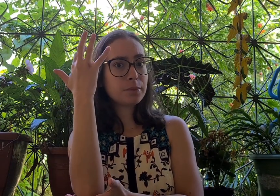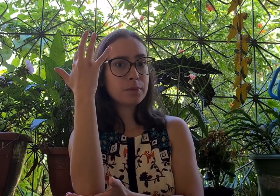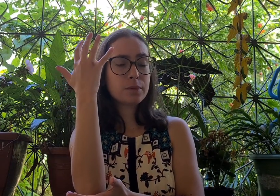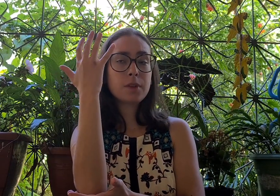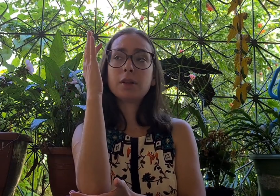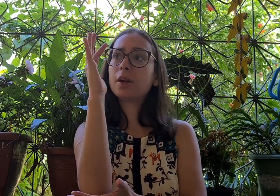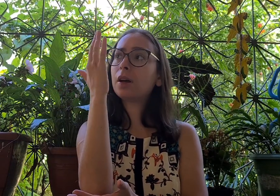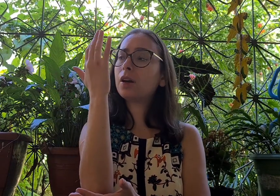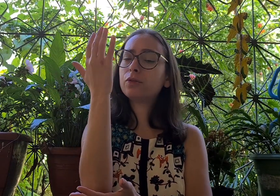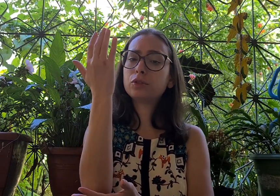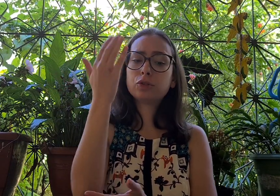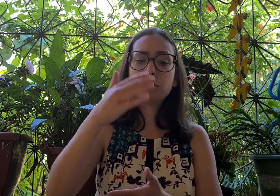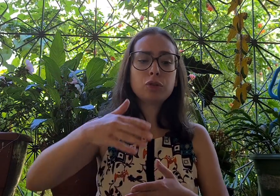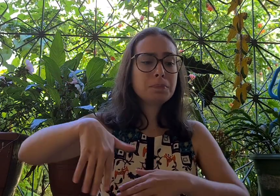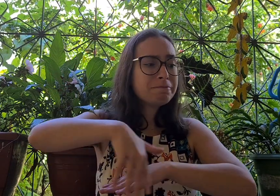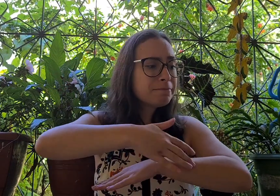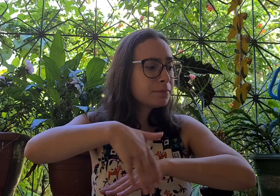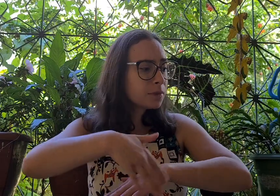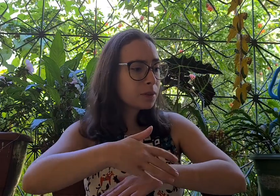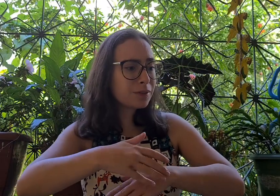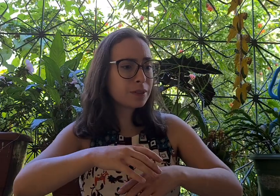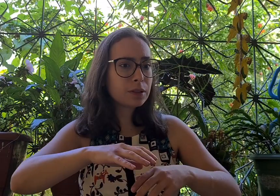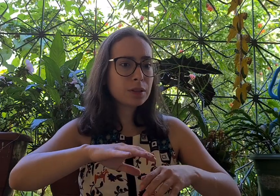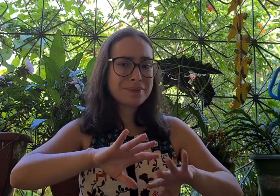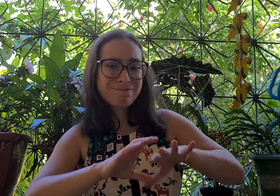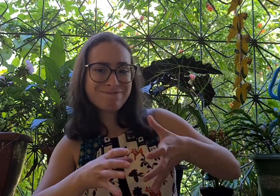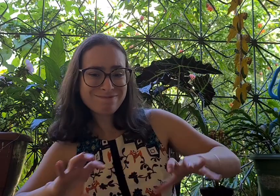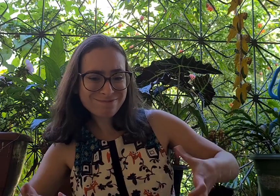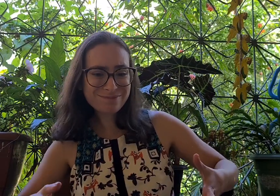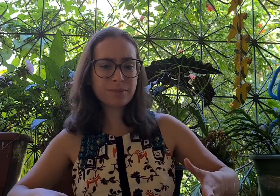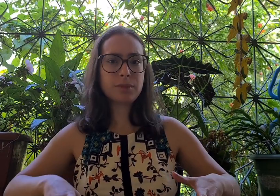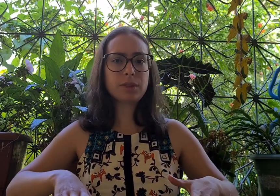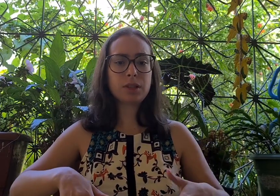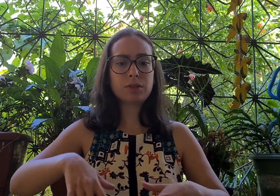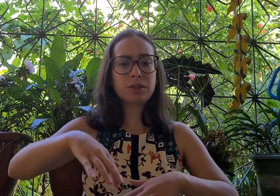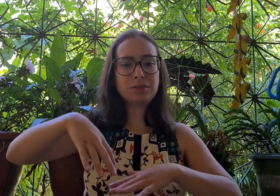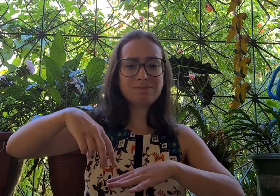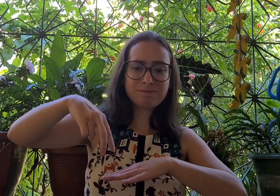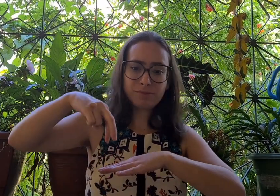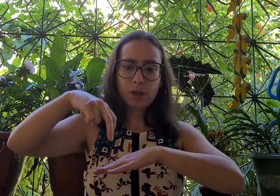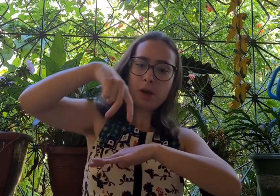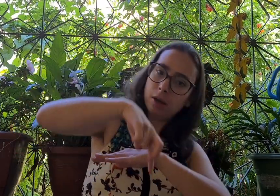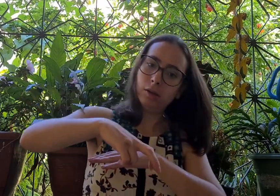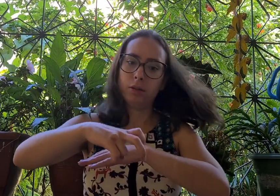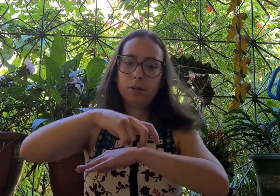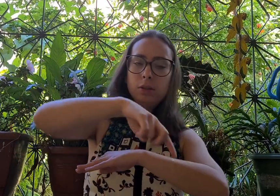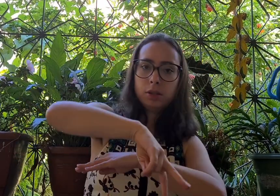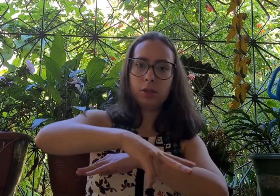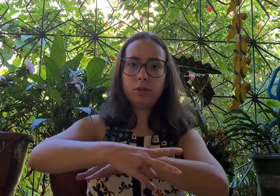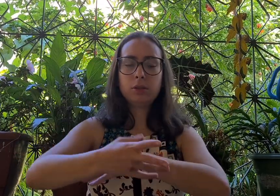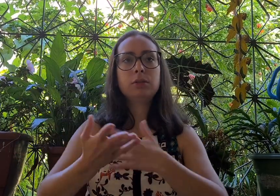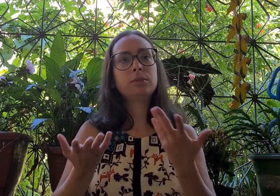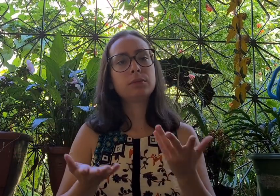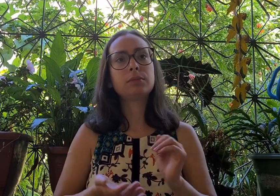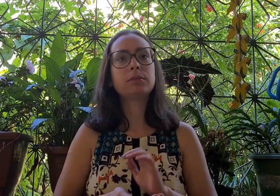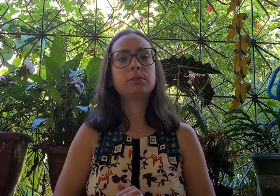que temos árvore no meio do caminho nas ruas as ruas quebradas é difícil andar tem que ficar